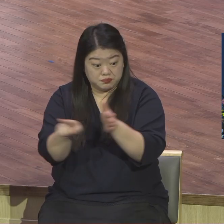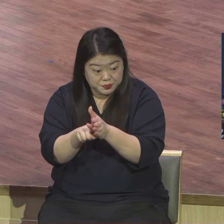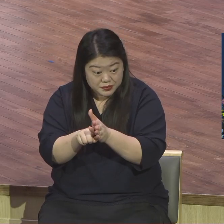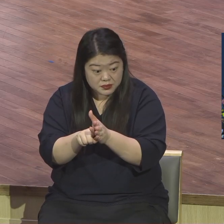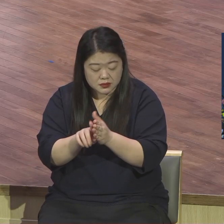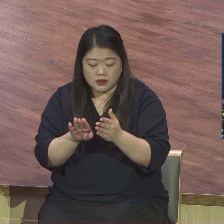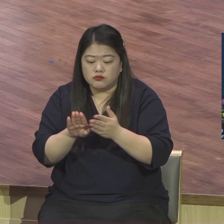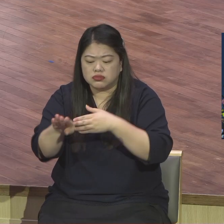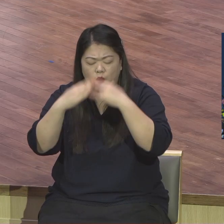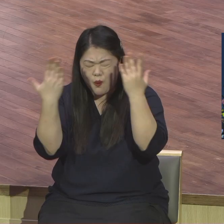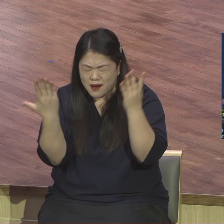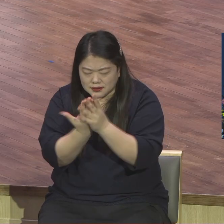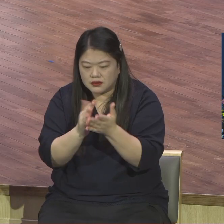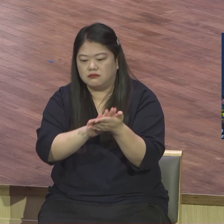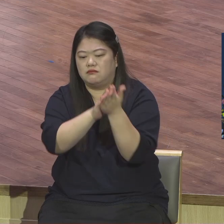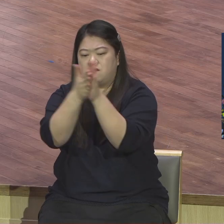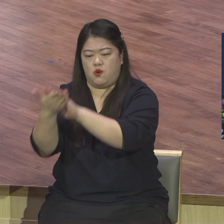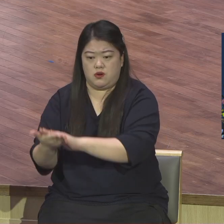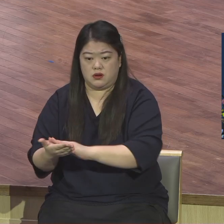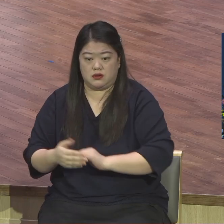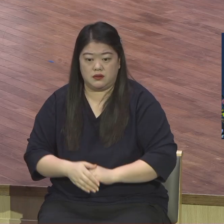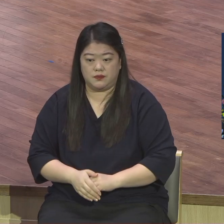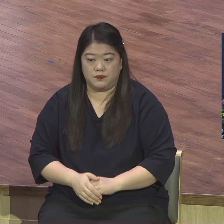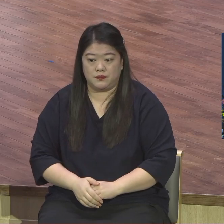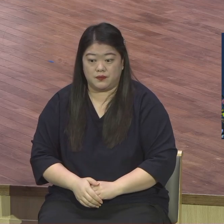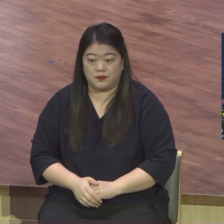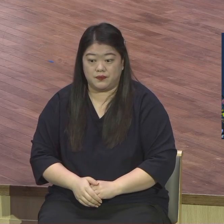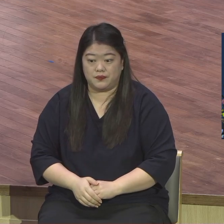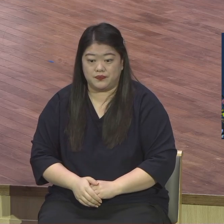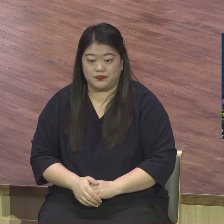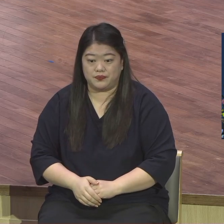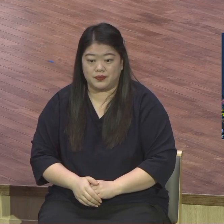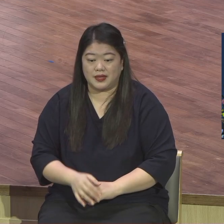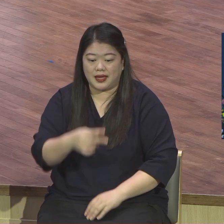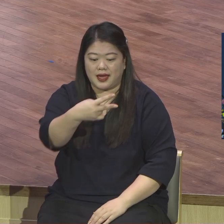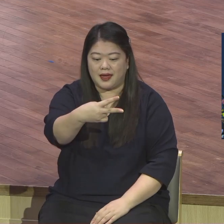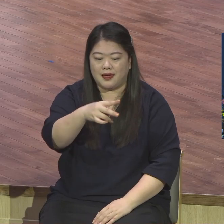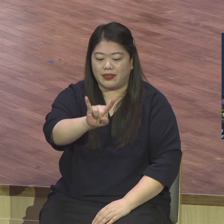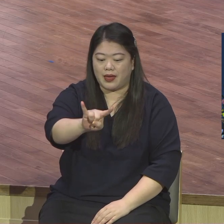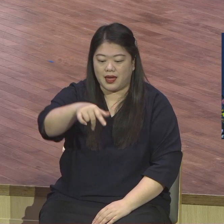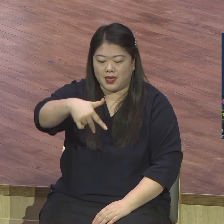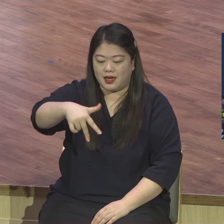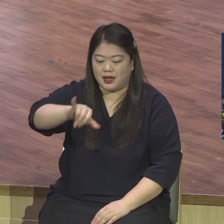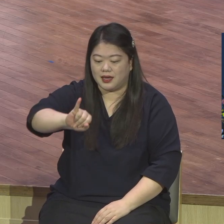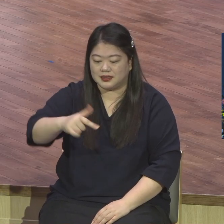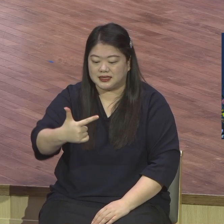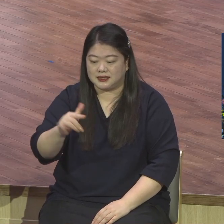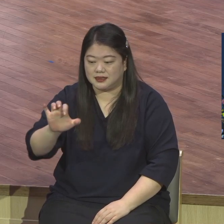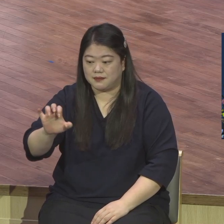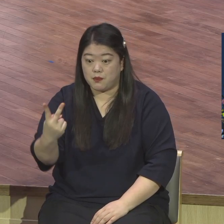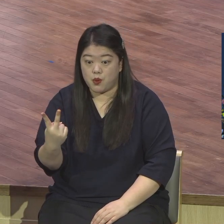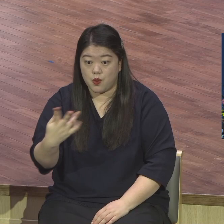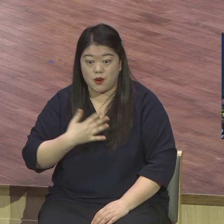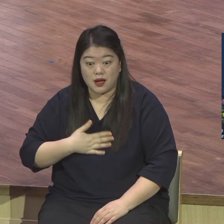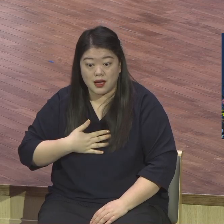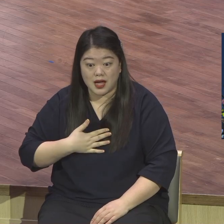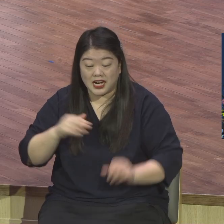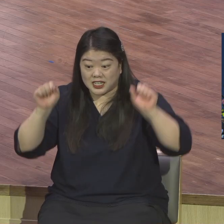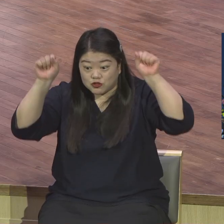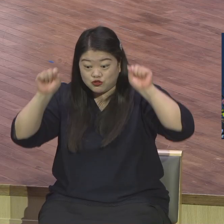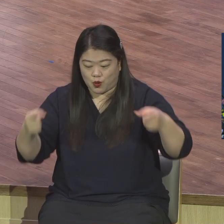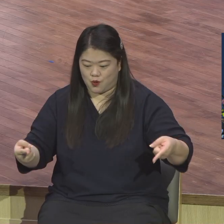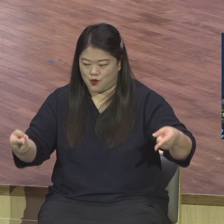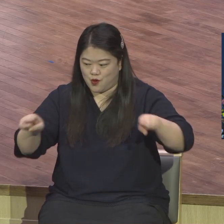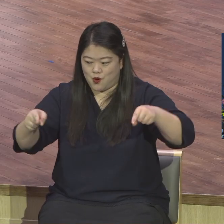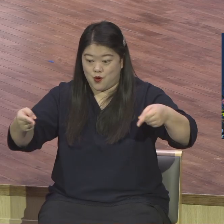바뀌어버렸어요. 이제는 인생의 대진표가 바뀌었어요. 저는 내가 다 싸워야 돼. 내가 다 해결해야 돼. 이제는 내가 하는